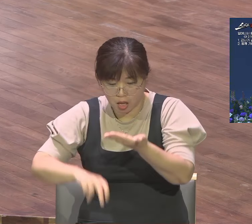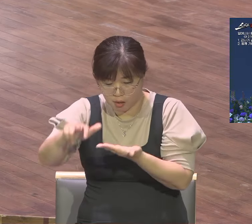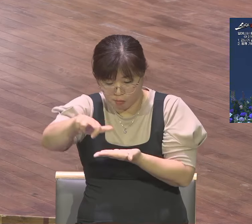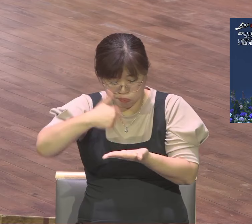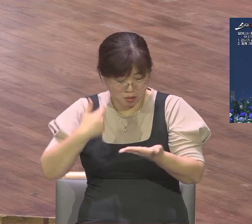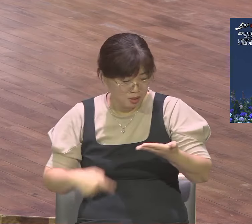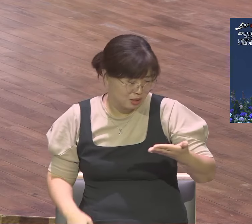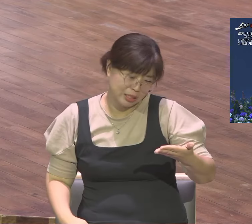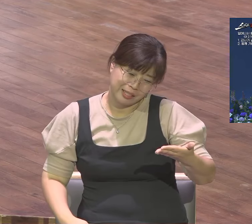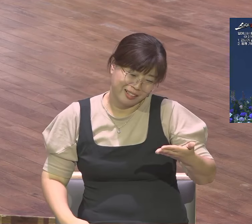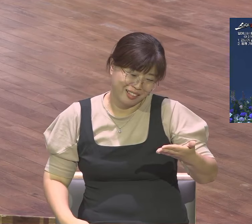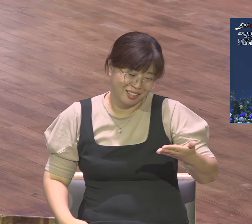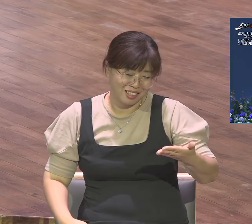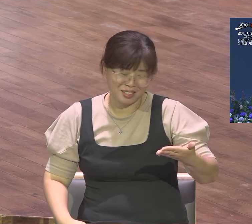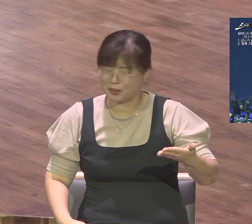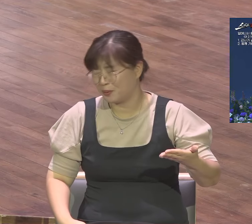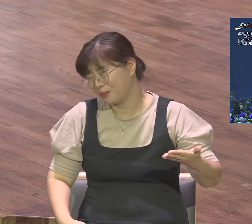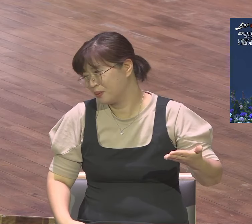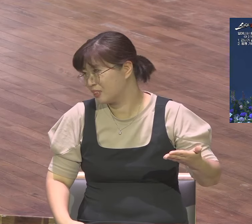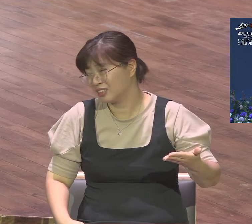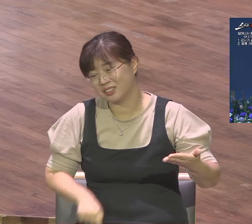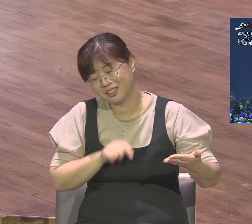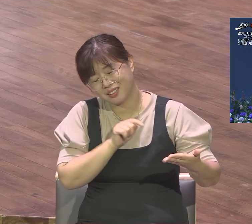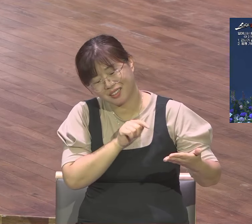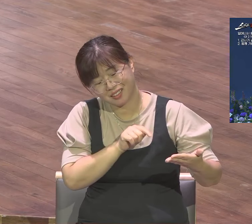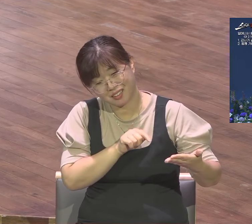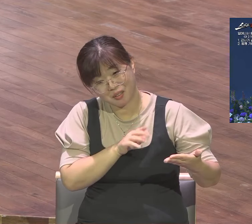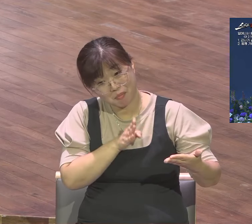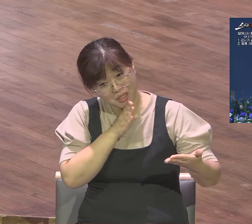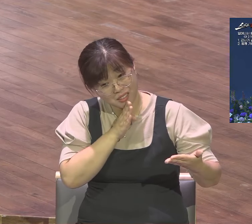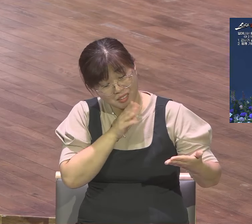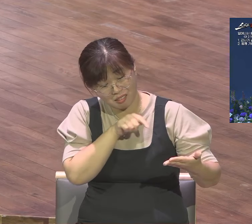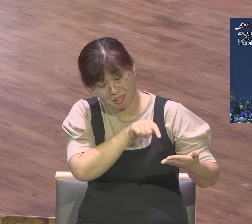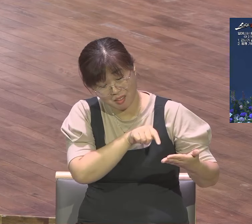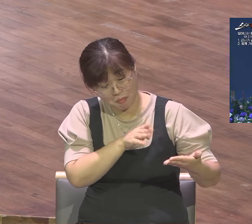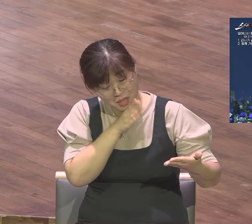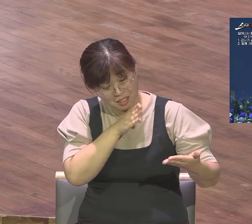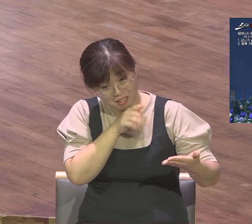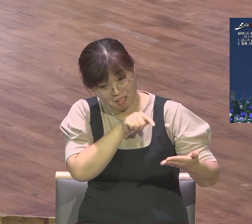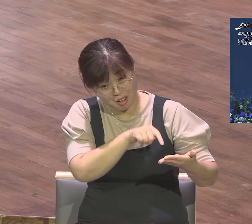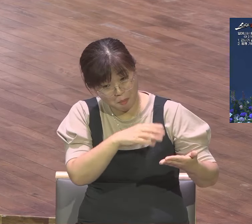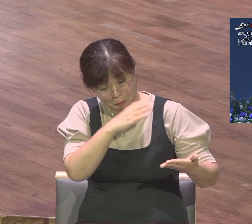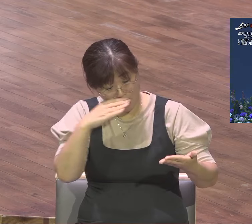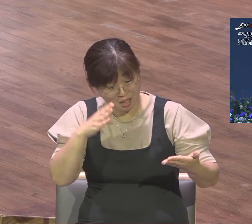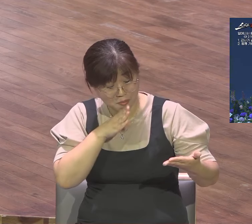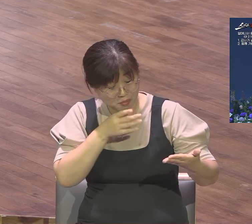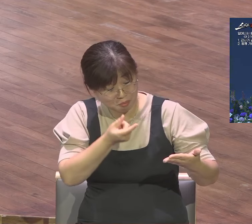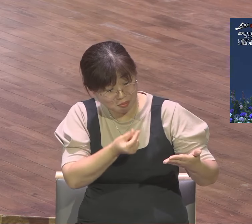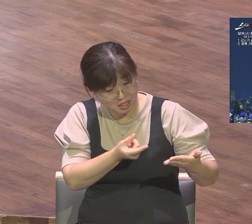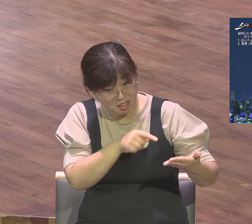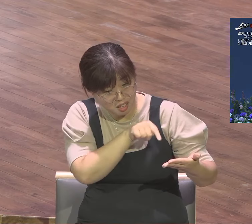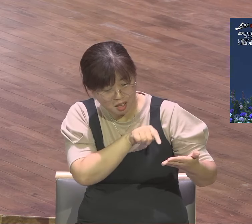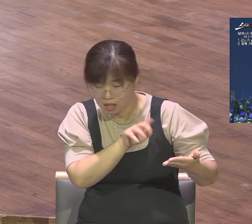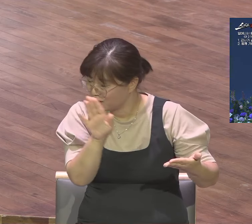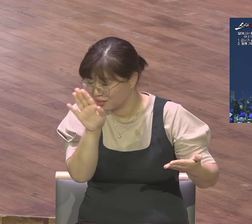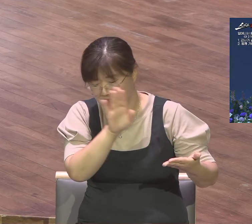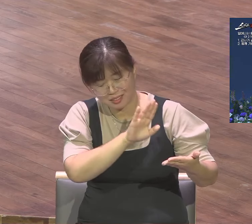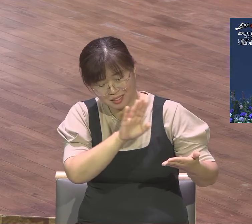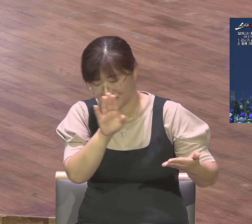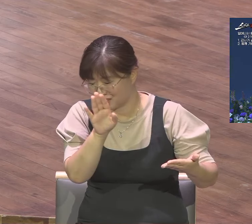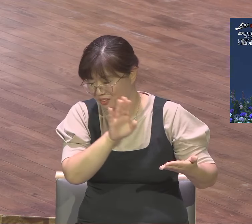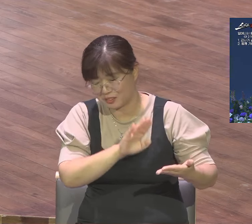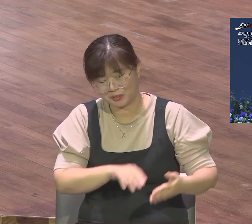여러분 그런 사람 좋아해요? 만나면 맨날 말이 나고 부정적이면 한 사람을 친구로 사귀겠냐고요. 보기도